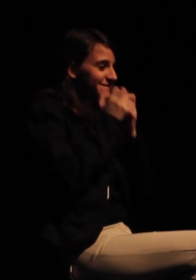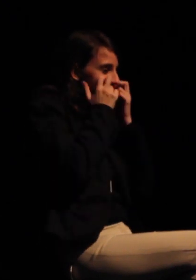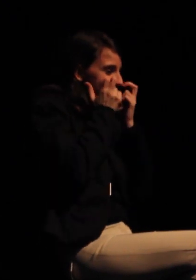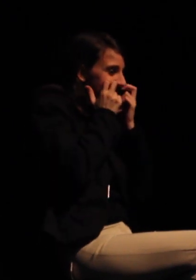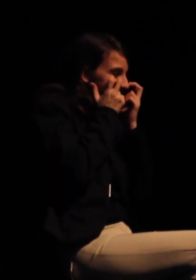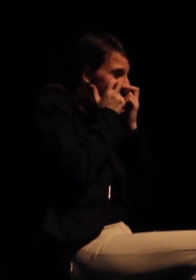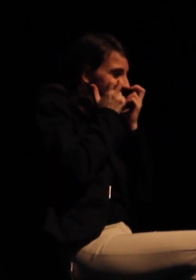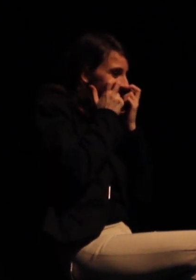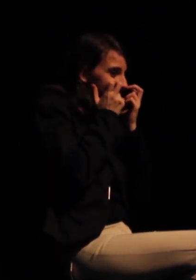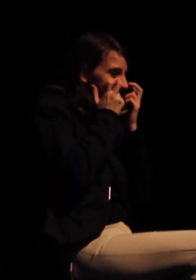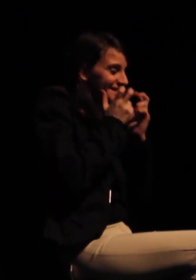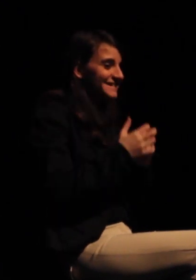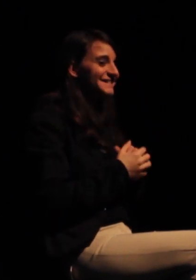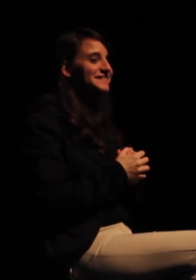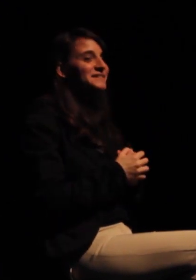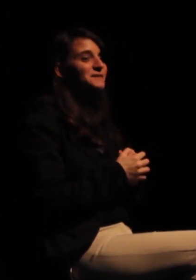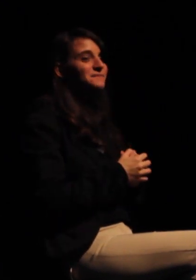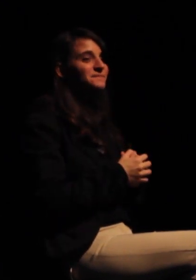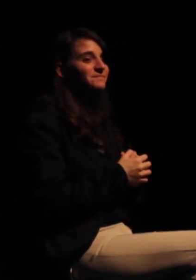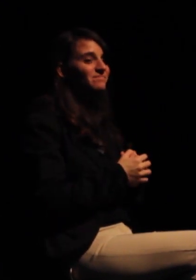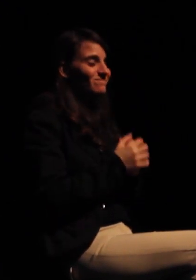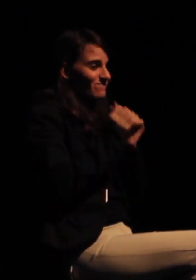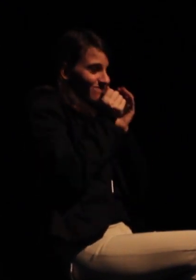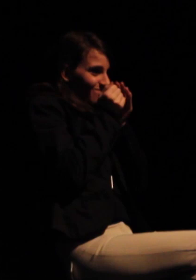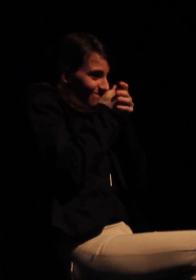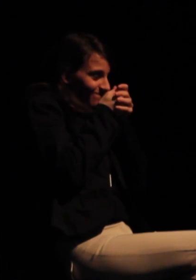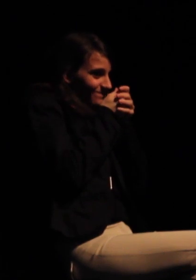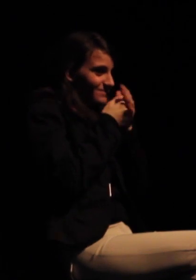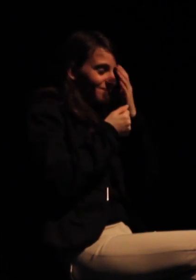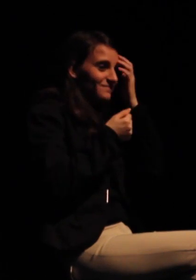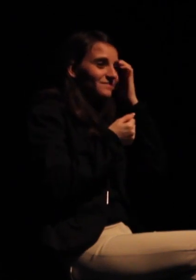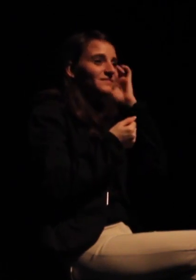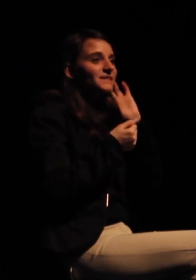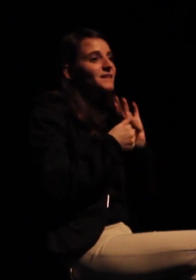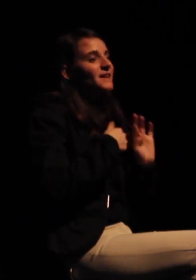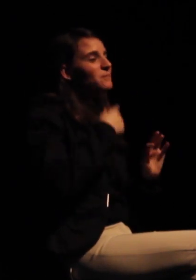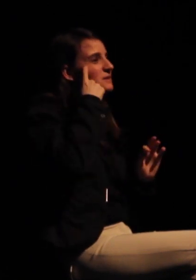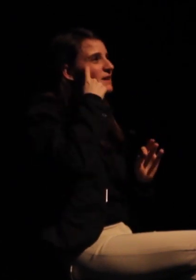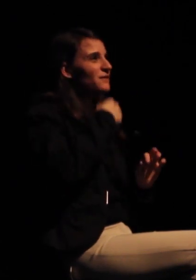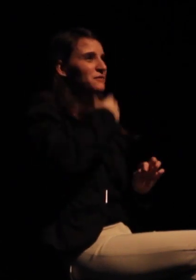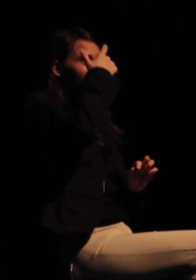tímido e completamente introvertido, e me achava muito feio.